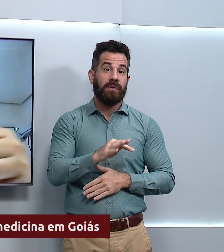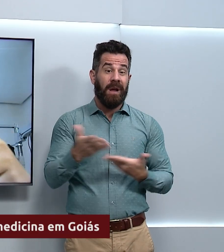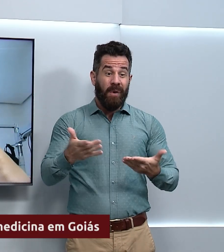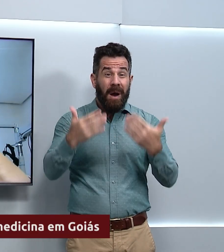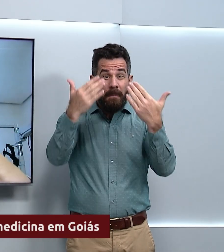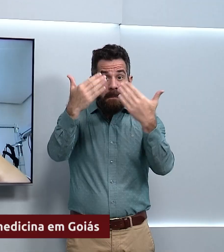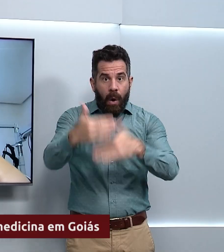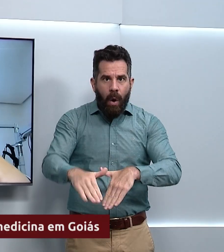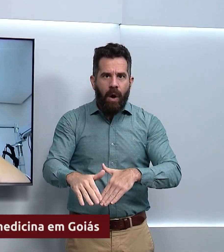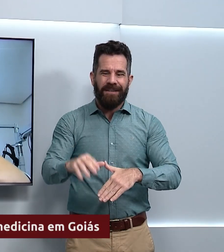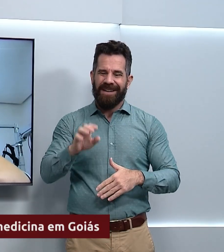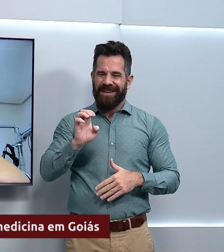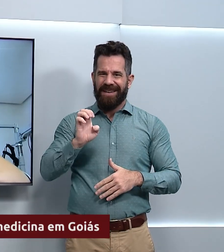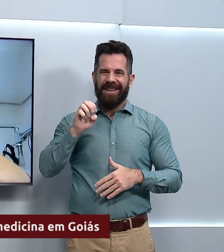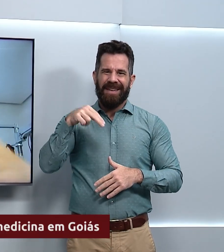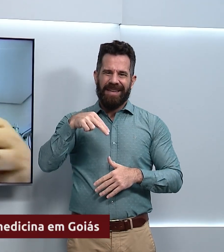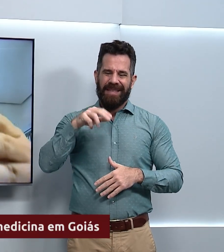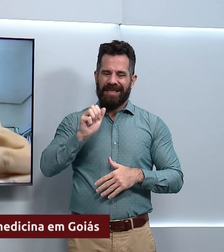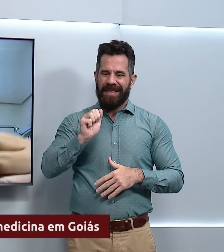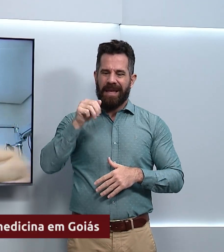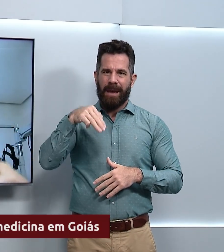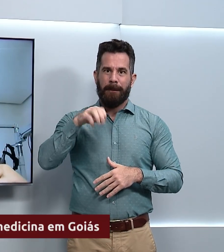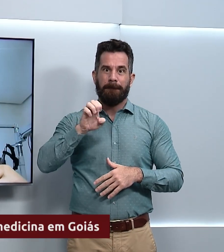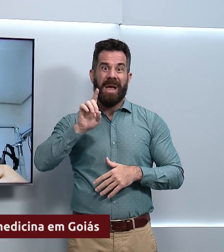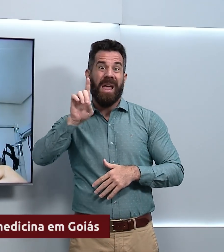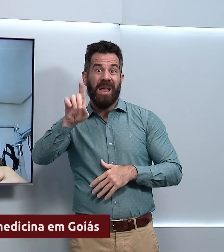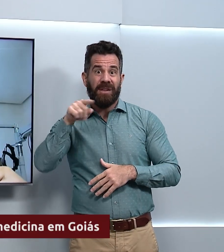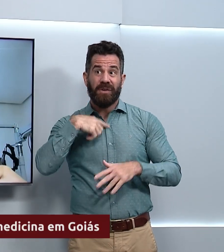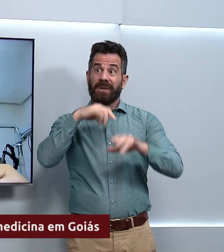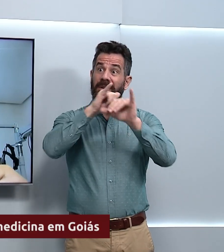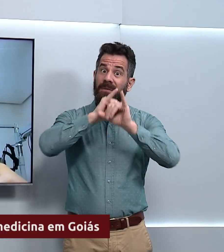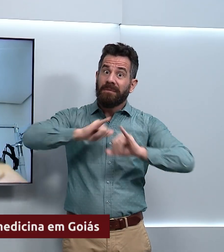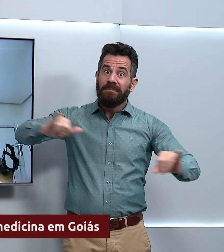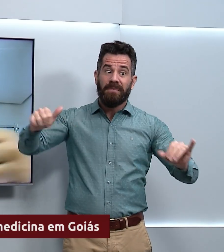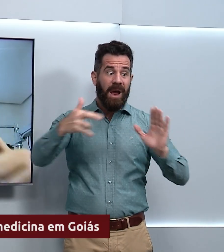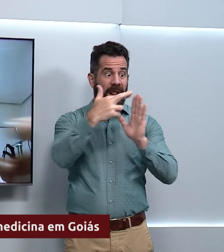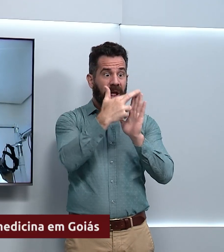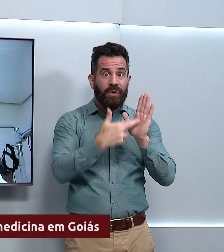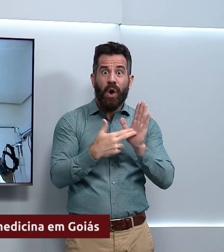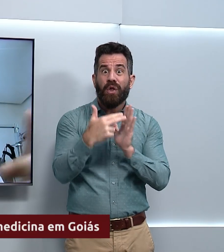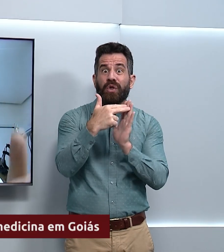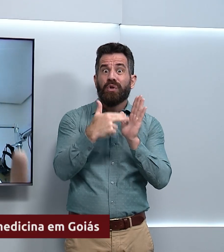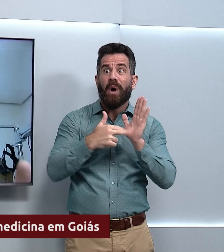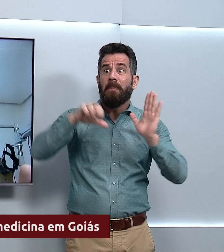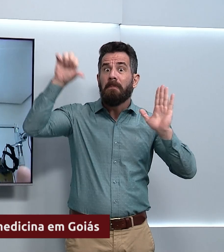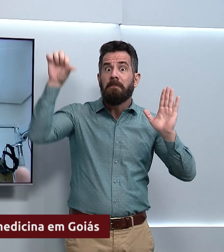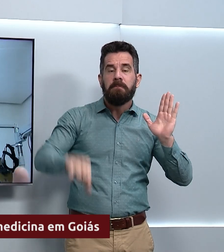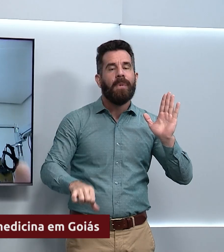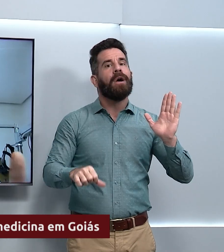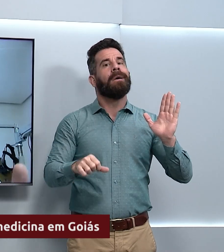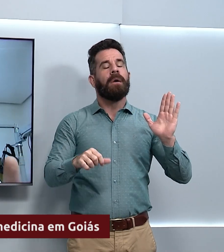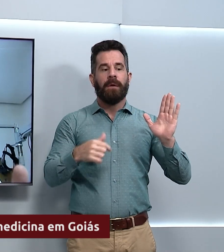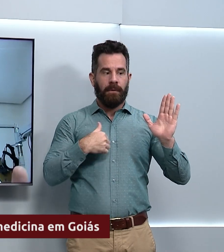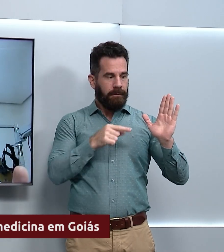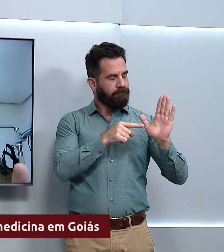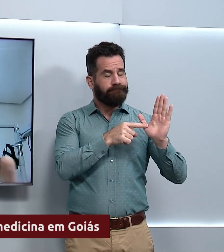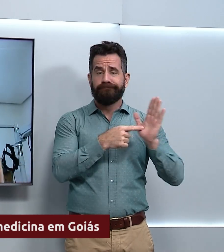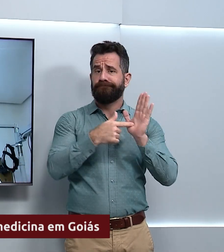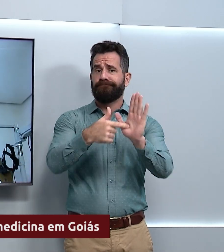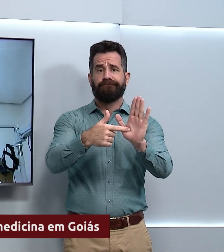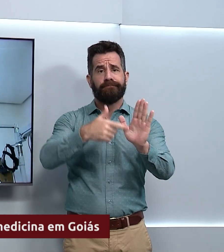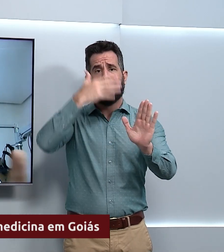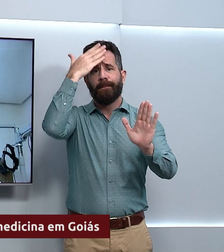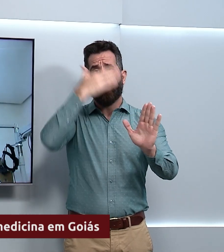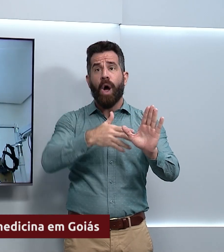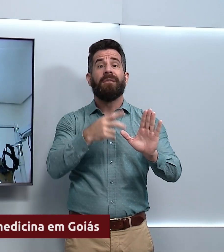escancara com o seu relatório, escancara o que a gente já vinha falando há muito tempo. Então, nesse momento,